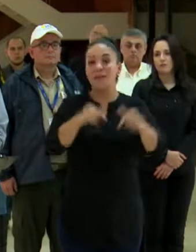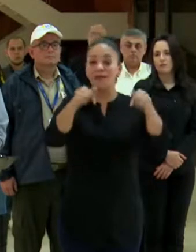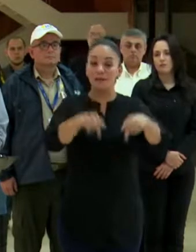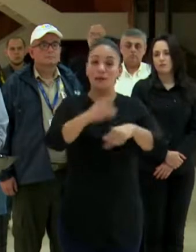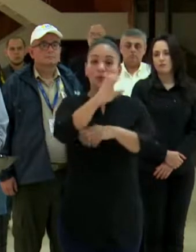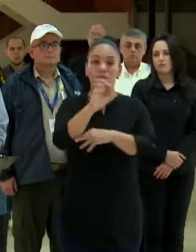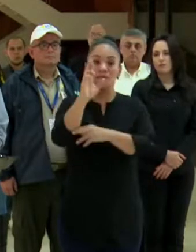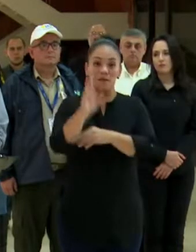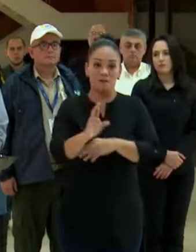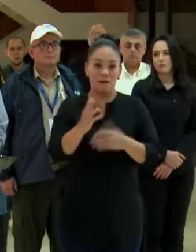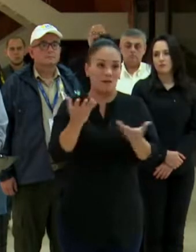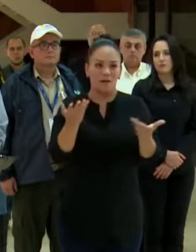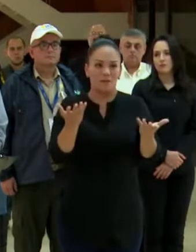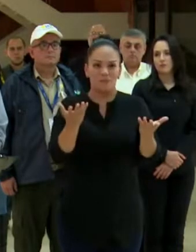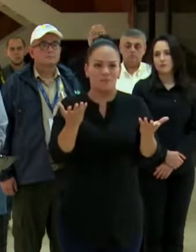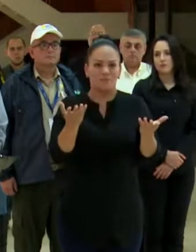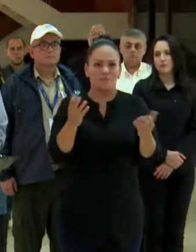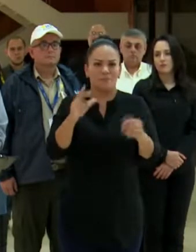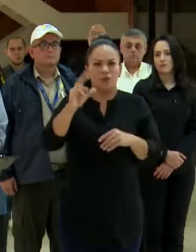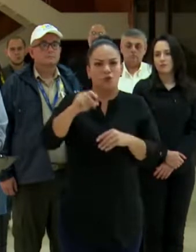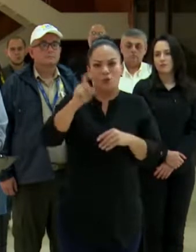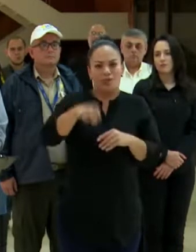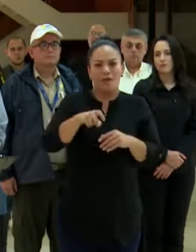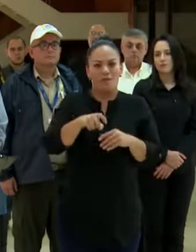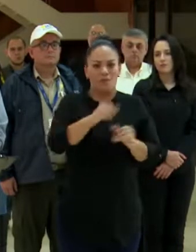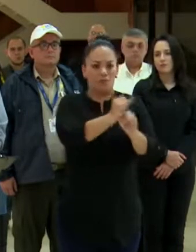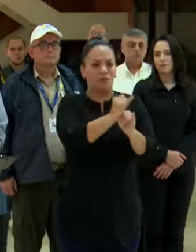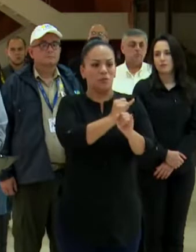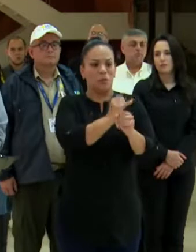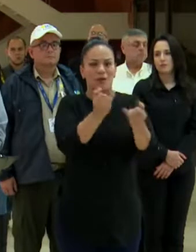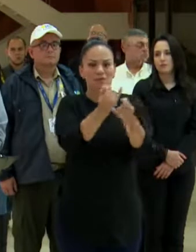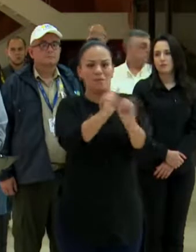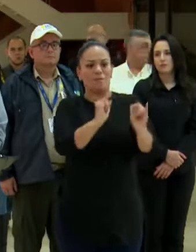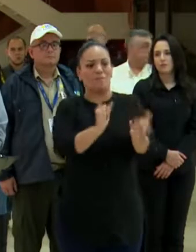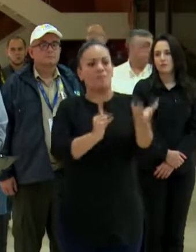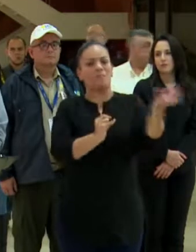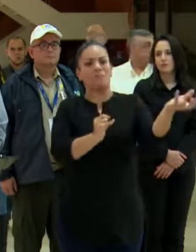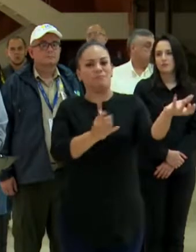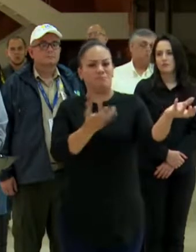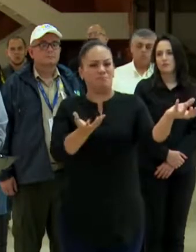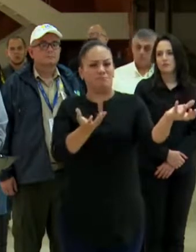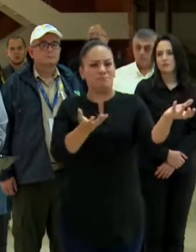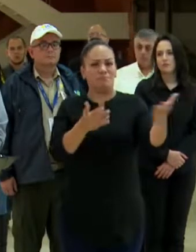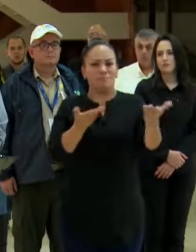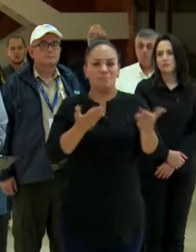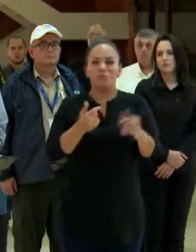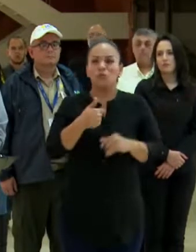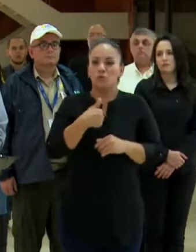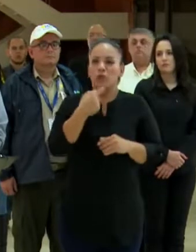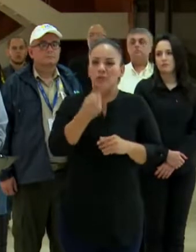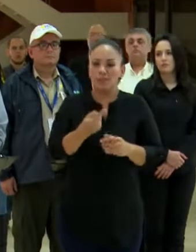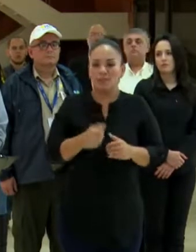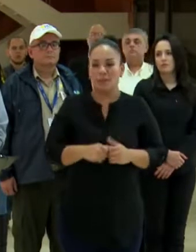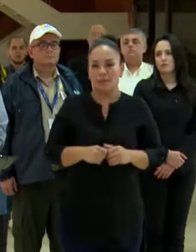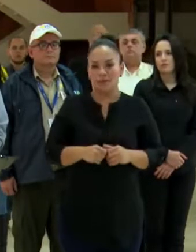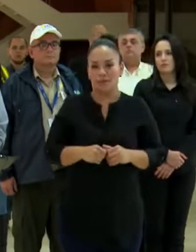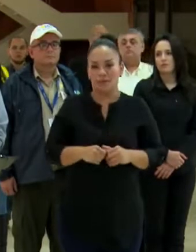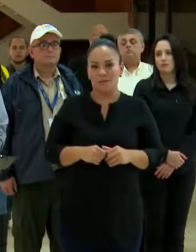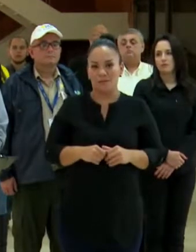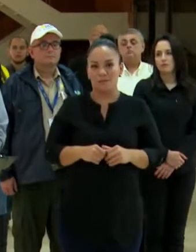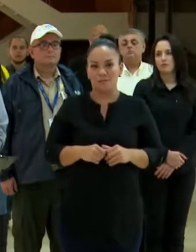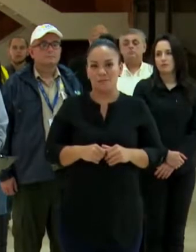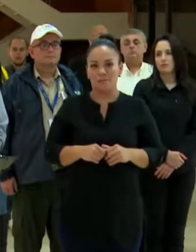Costa Rica no debe haber repúblicas independientes. Y yo estoy diciendo,